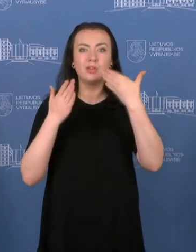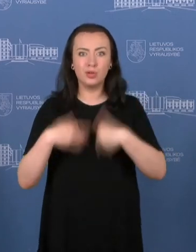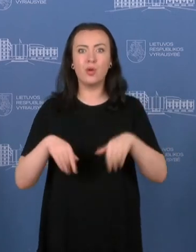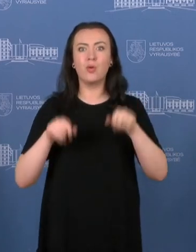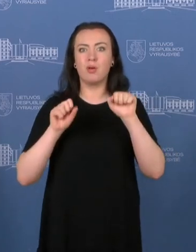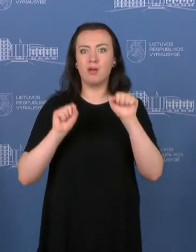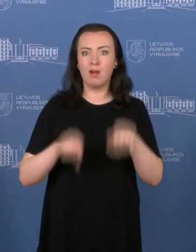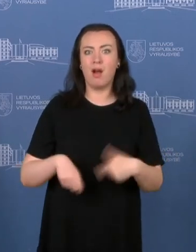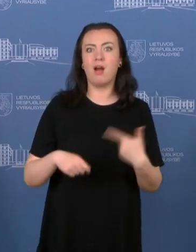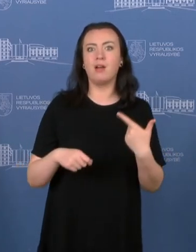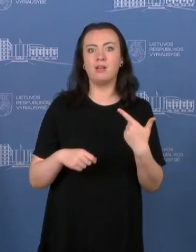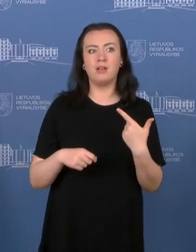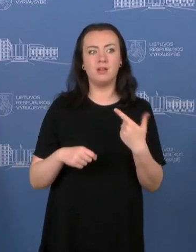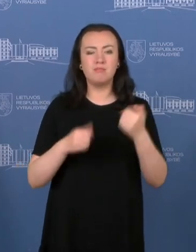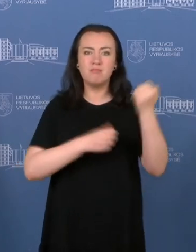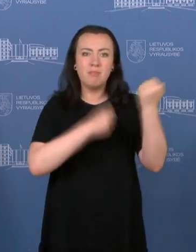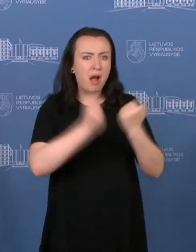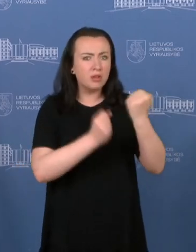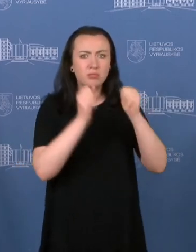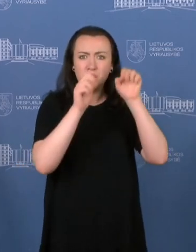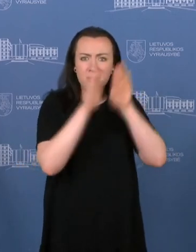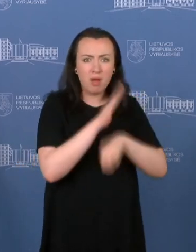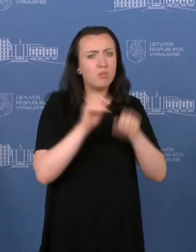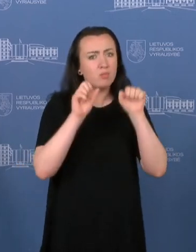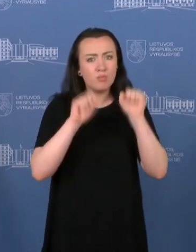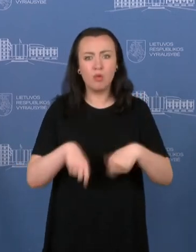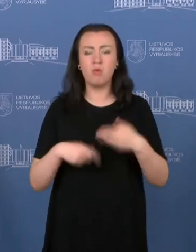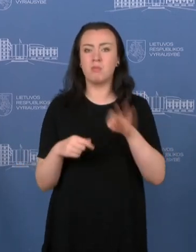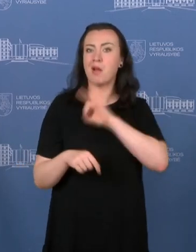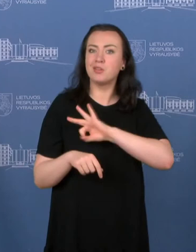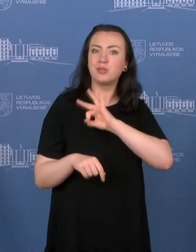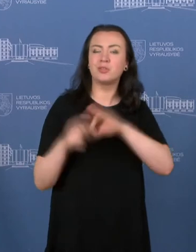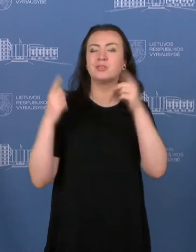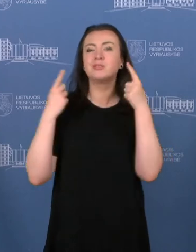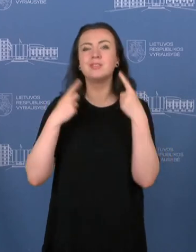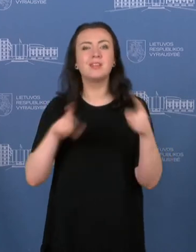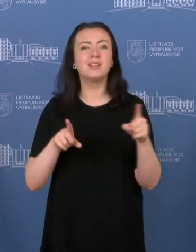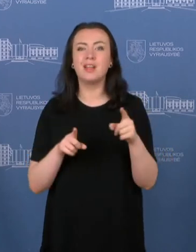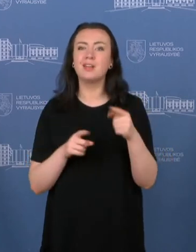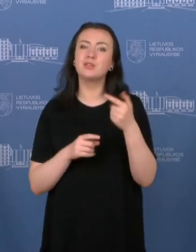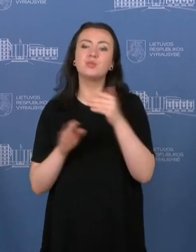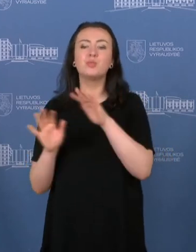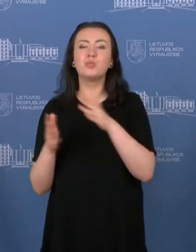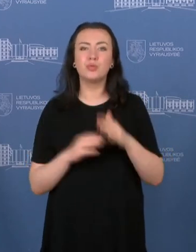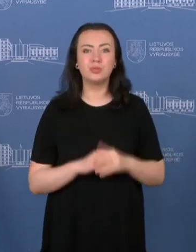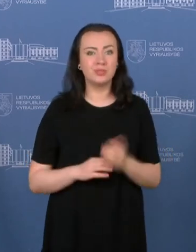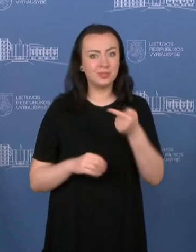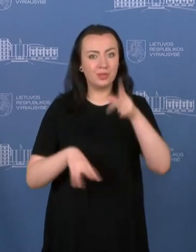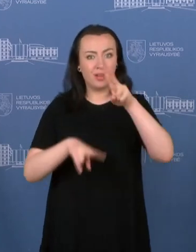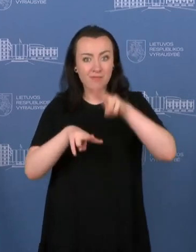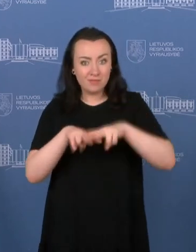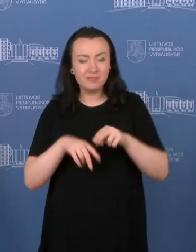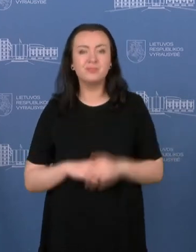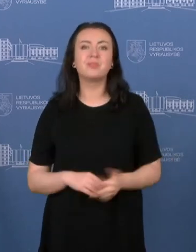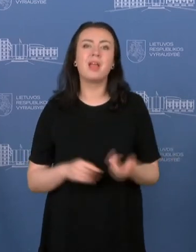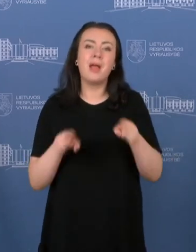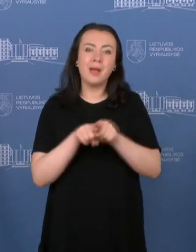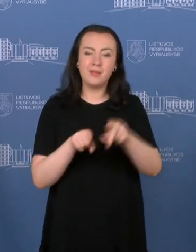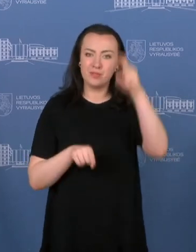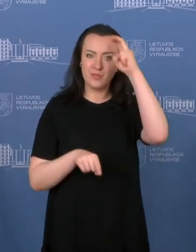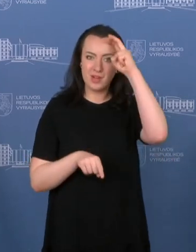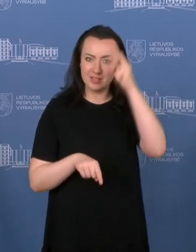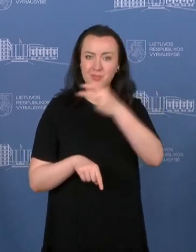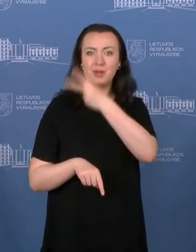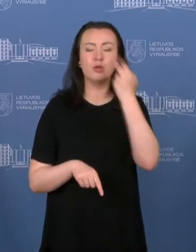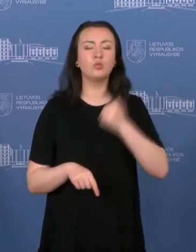gali išlipti iš automobilio ir pasinaudoti kitais keliavimo būdais. Šitoje vietoje mes kaip valstybė turime